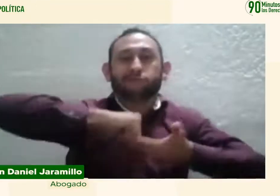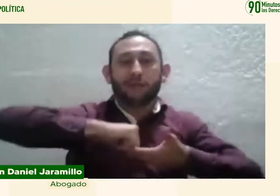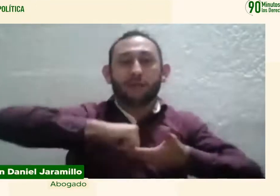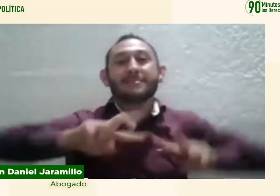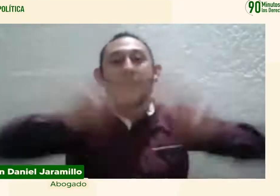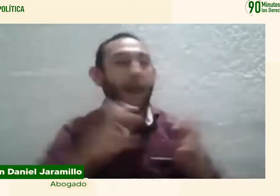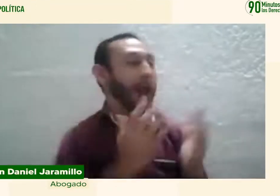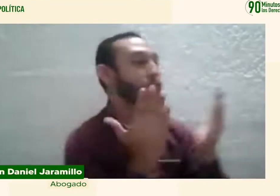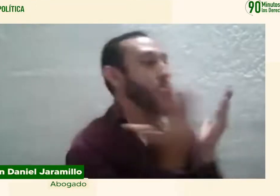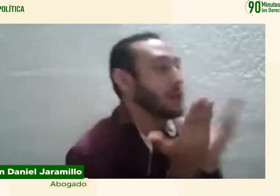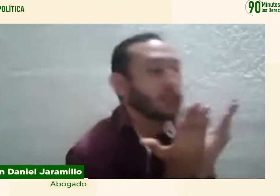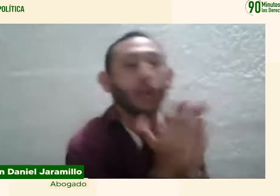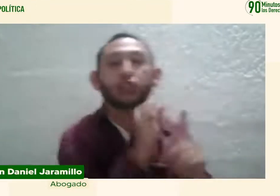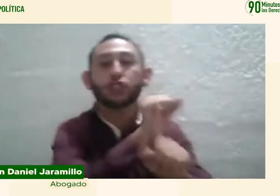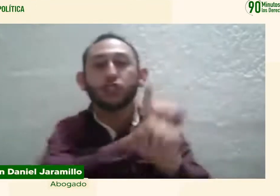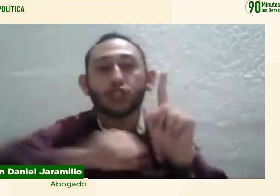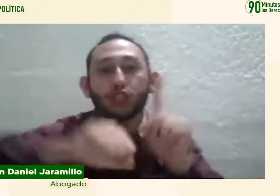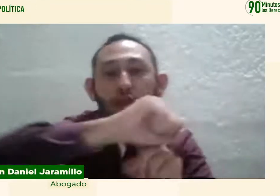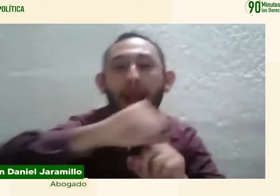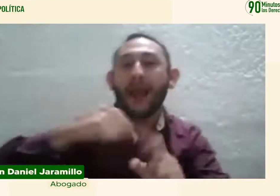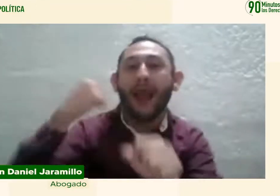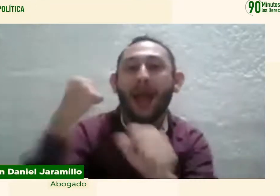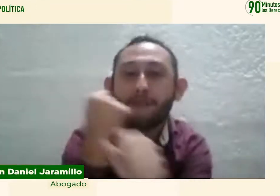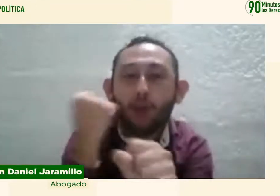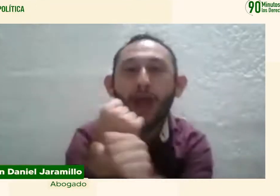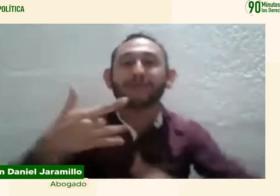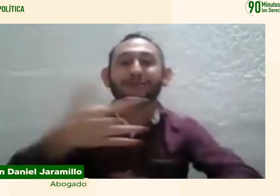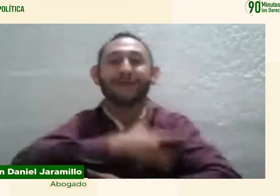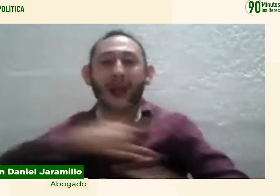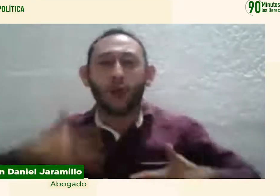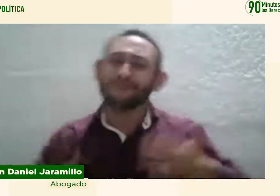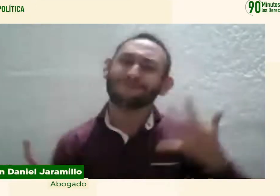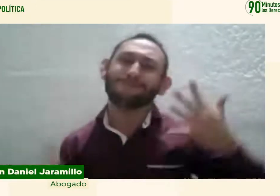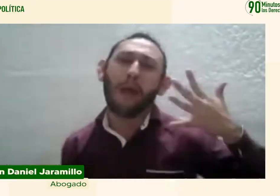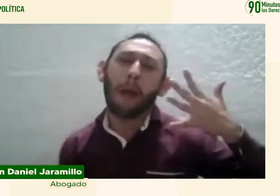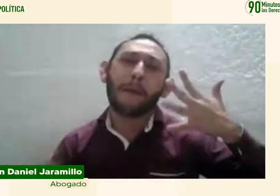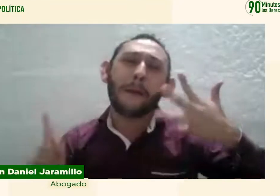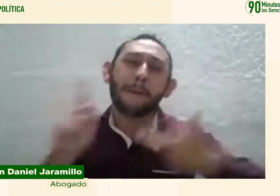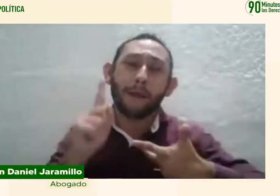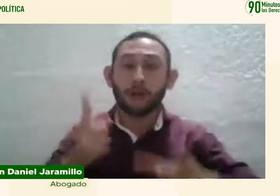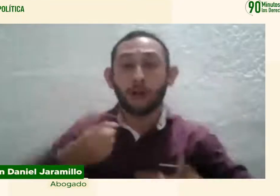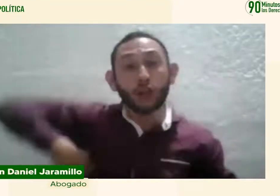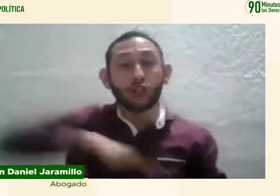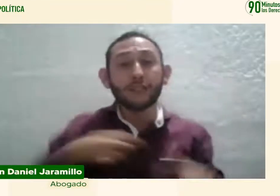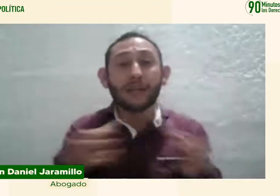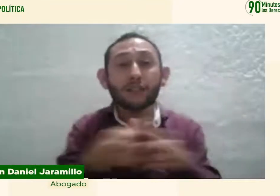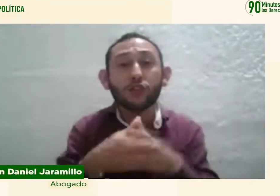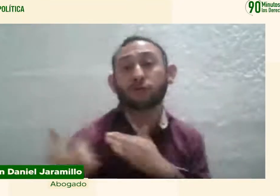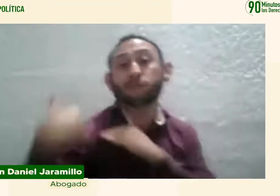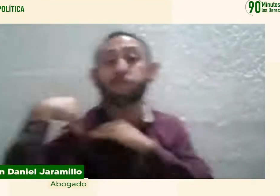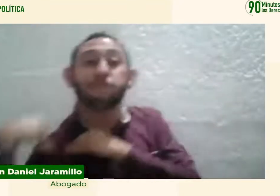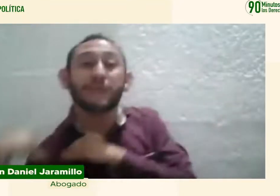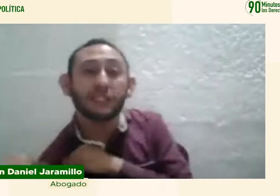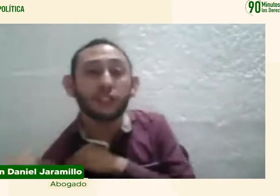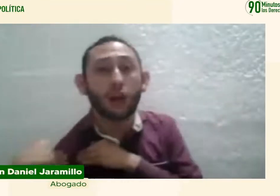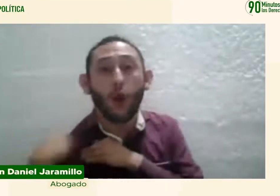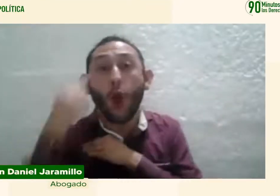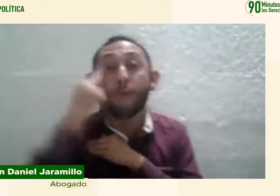necesidad en el restablecimiento de derechos con todo el tema de educación laboral salud y poder escalonar nos a todos